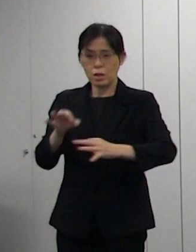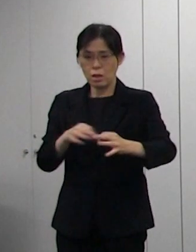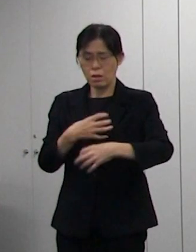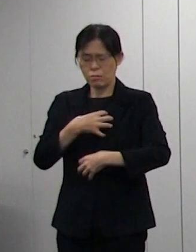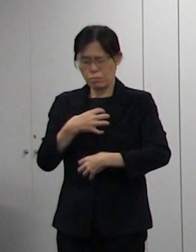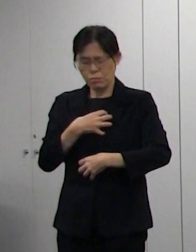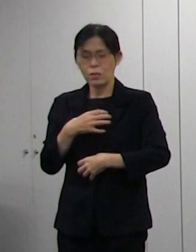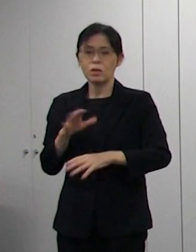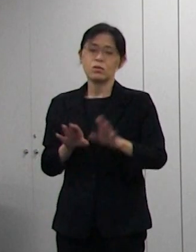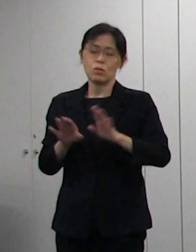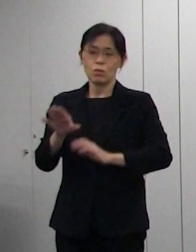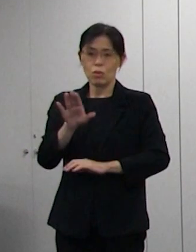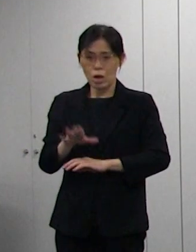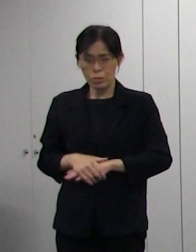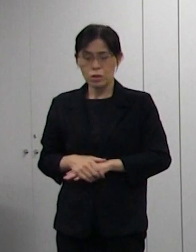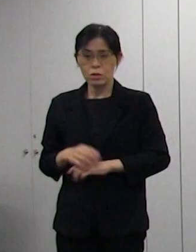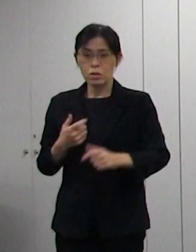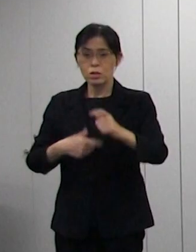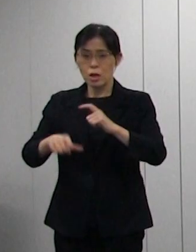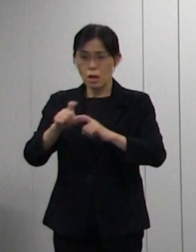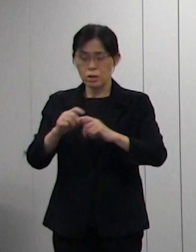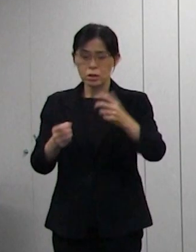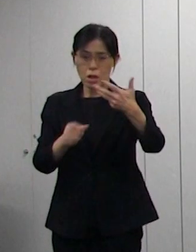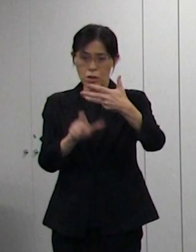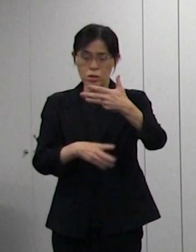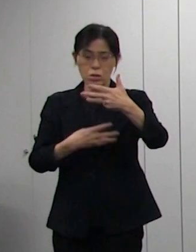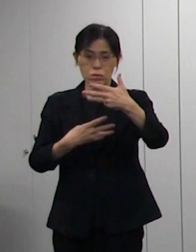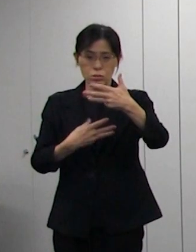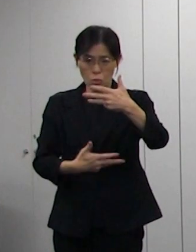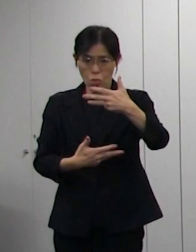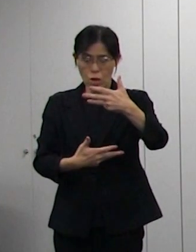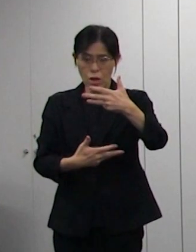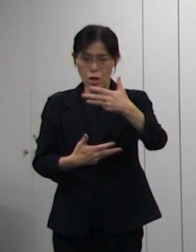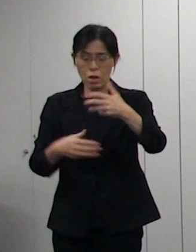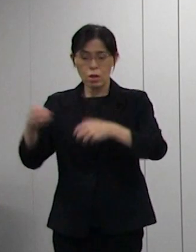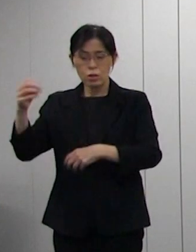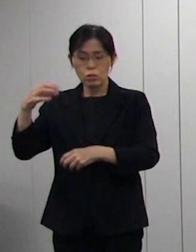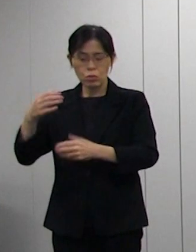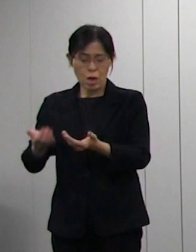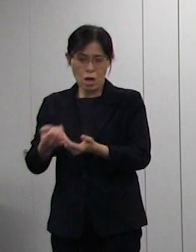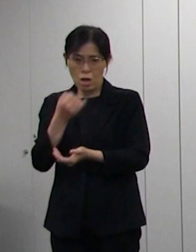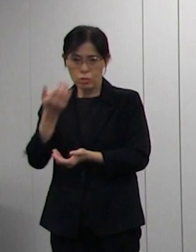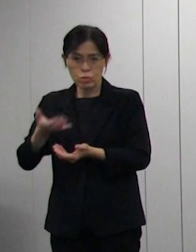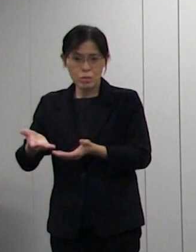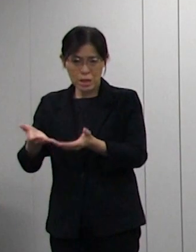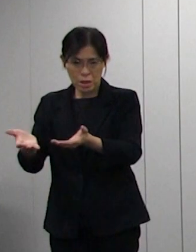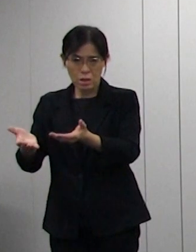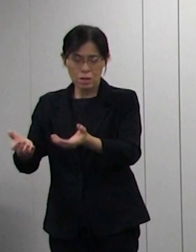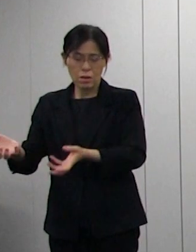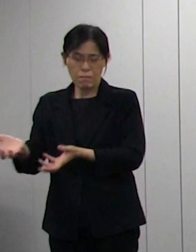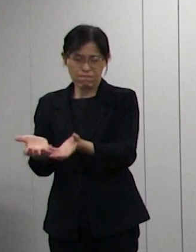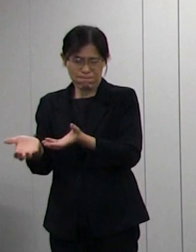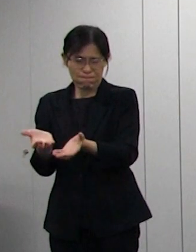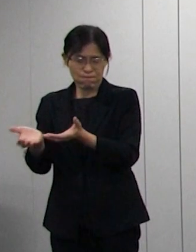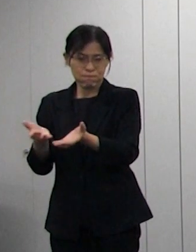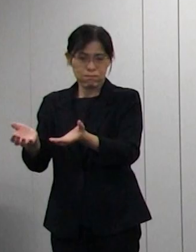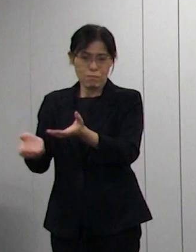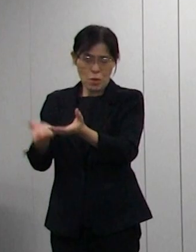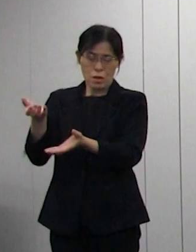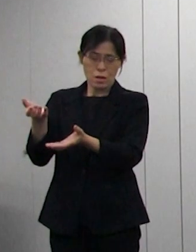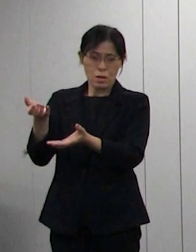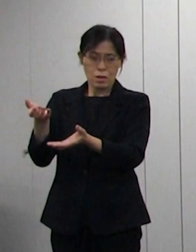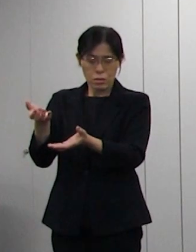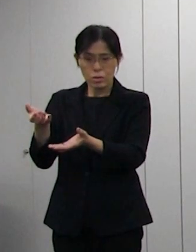。さらに8月8日に日向灘で発生した地震により、初めて発表